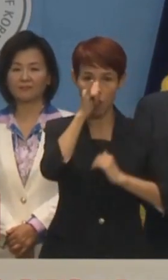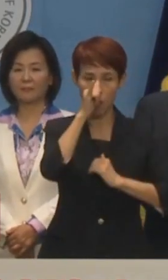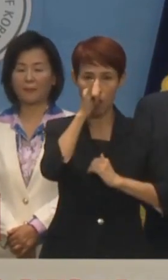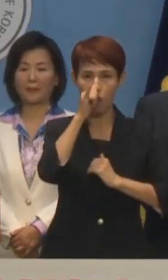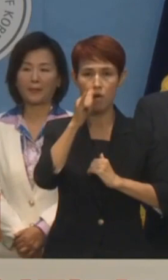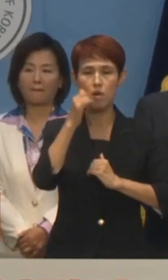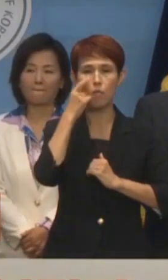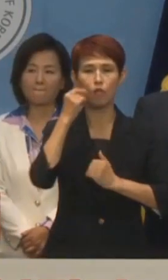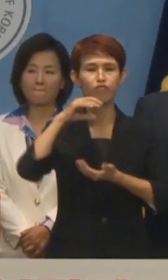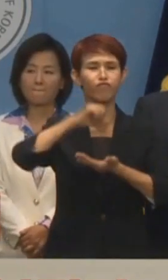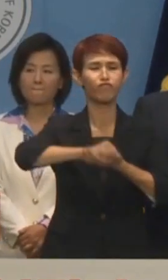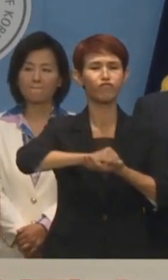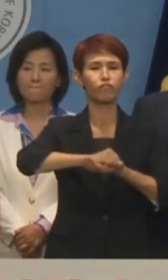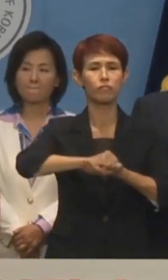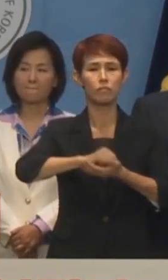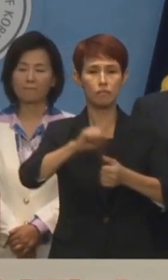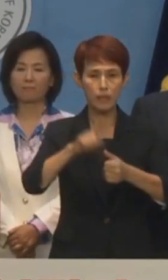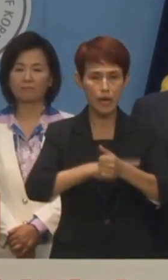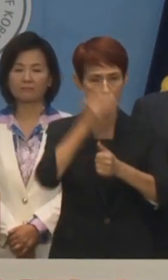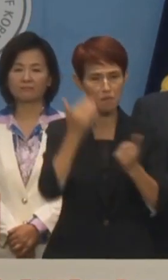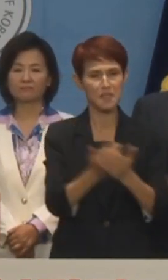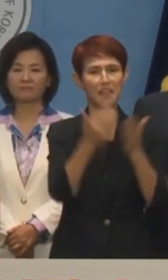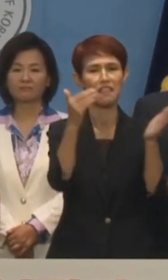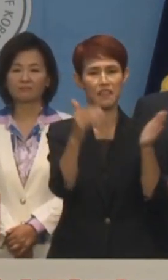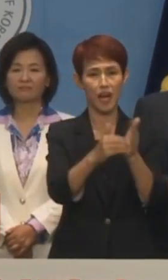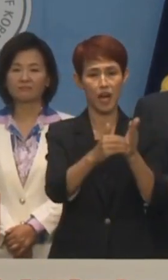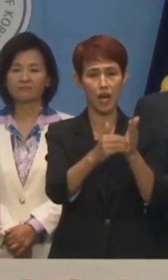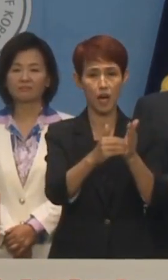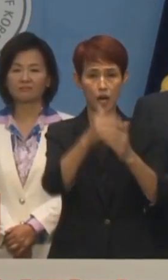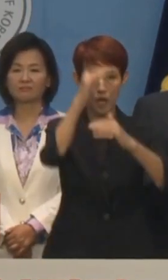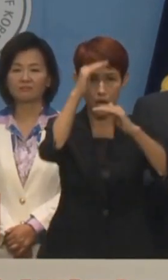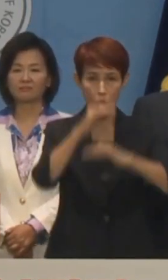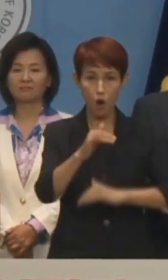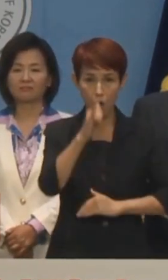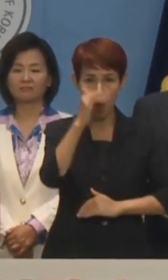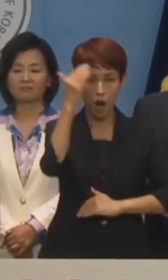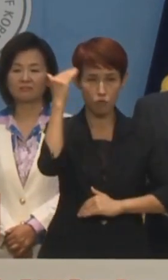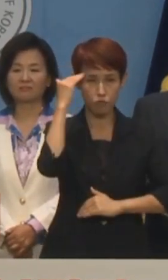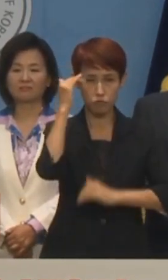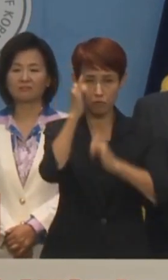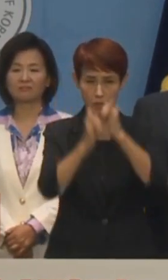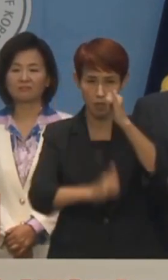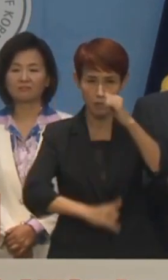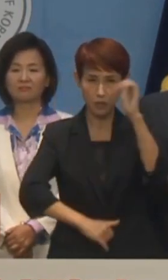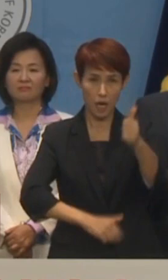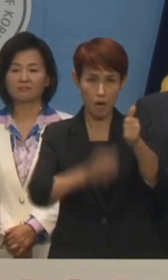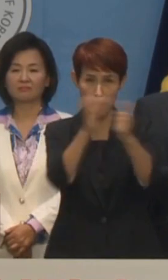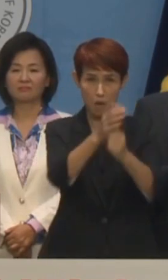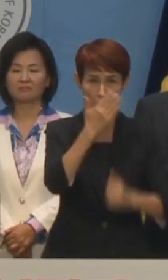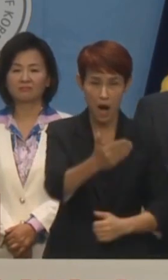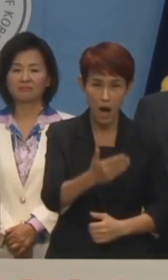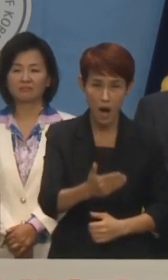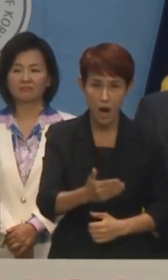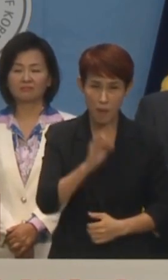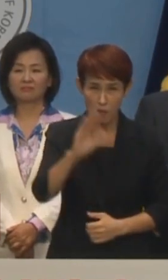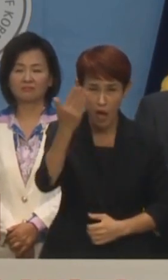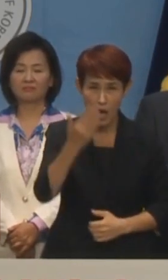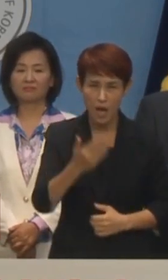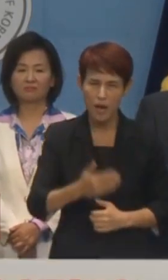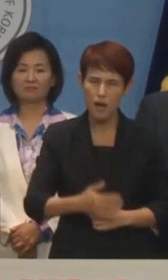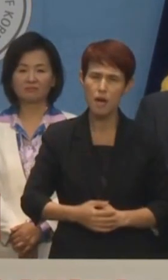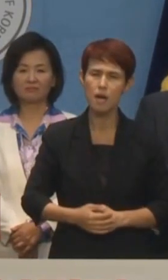근대화론을 주장하는 책 반일 종족주의 공동저자가 한국학의 수장이 되다니요. 일제 시기 우리 민족은